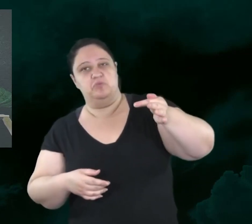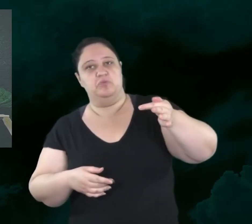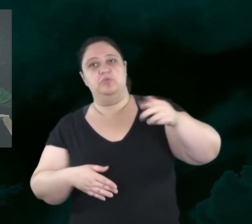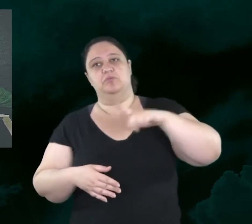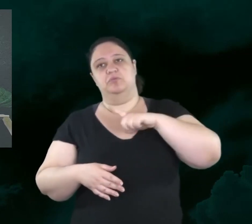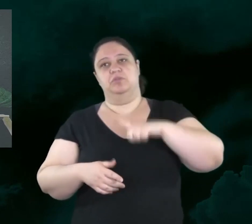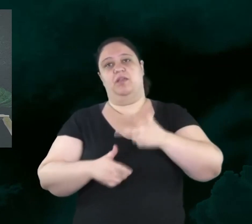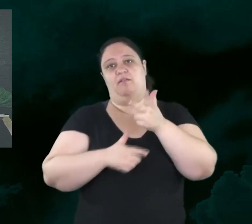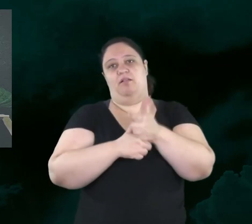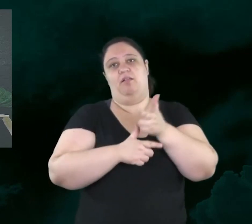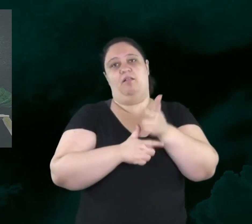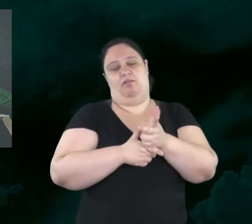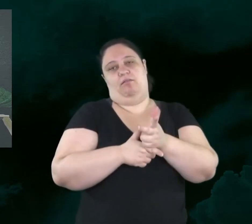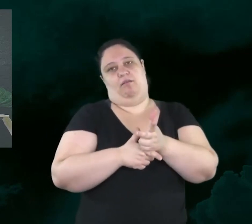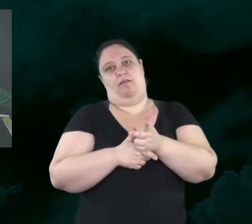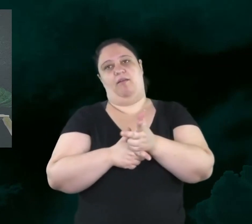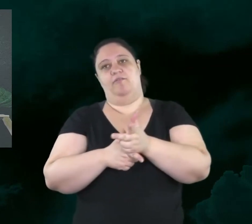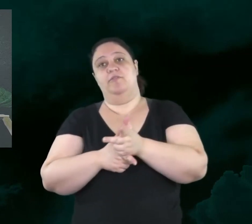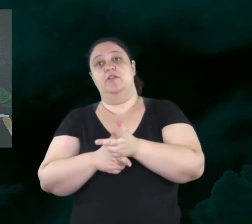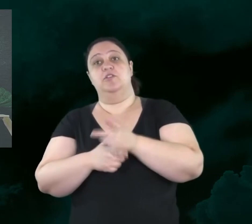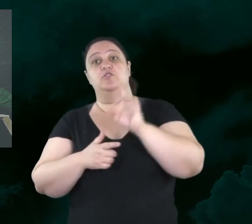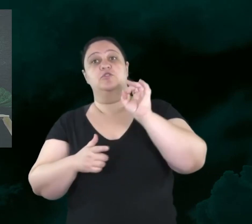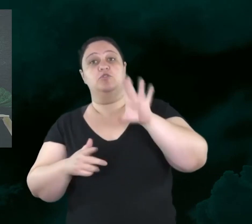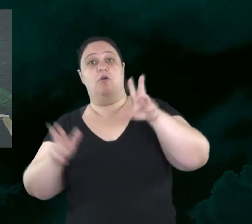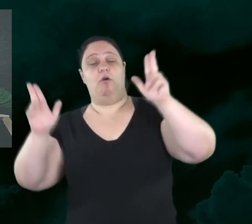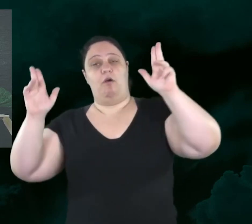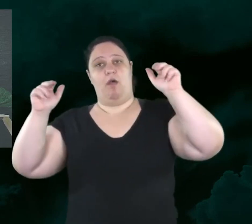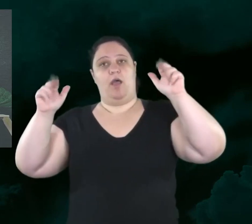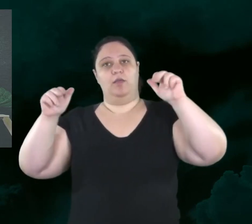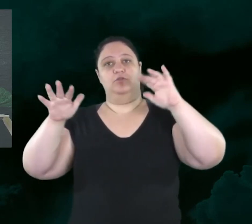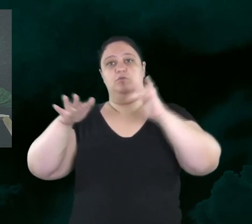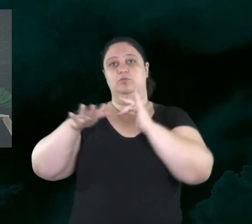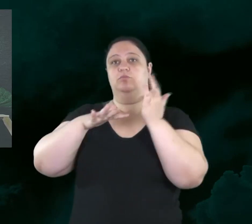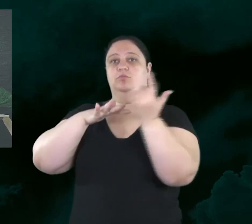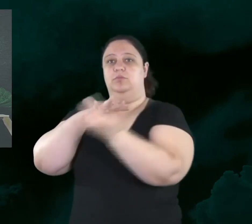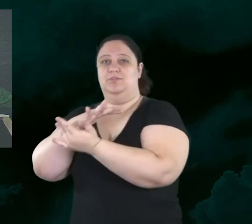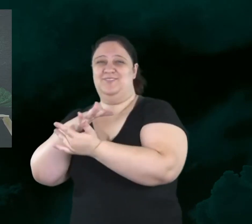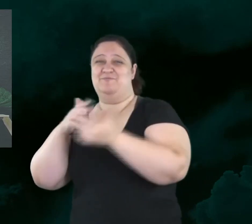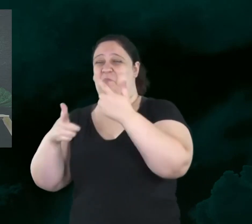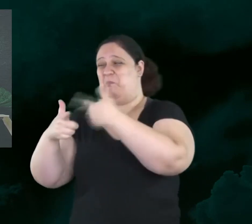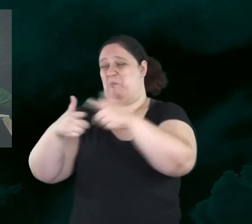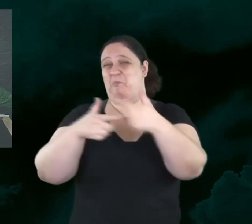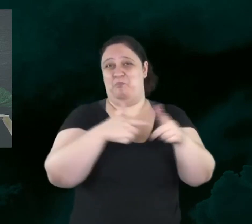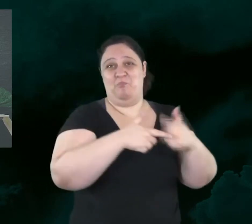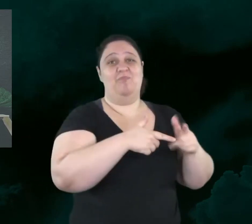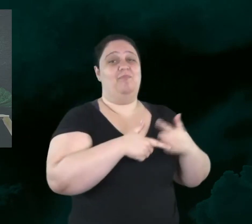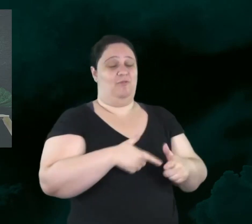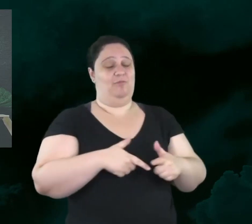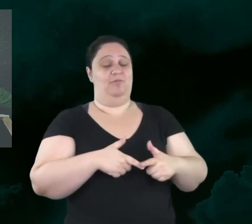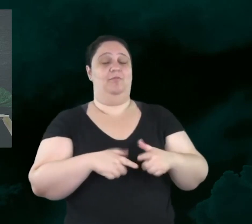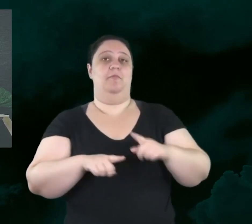live só sobre os problemas das mídias sociais, mas